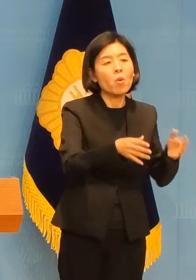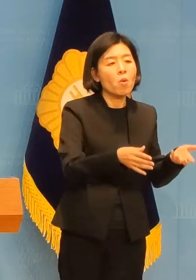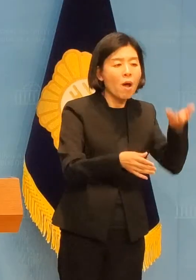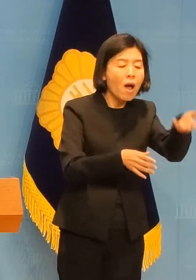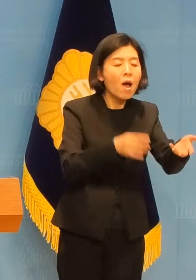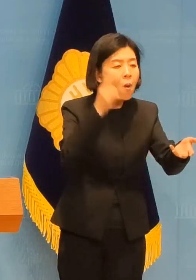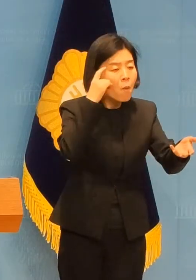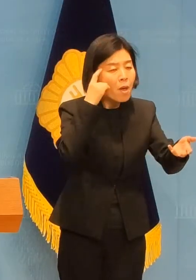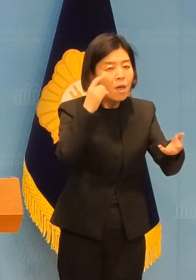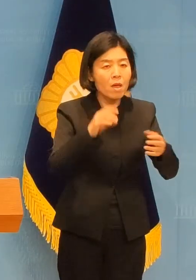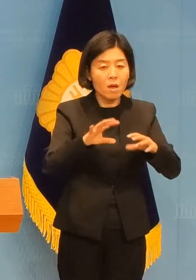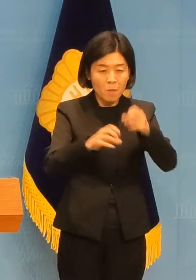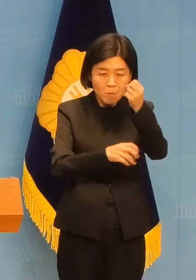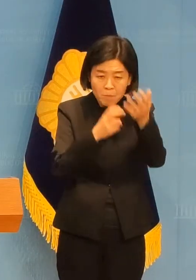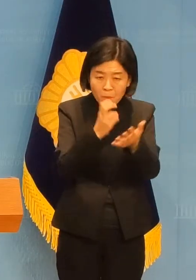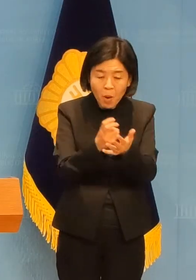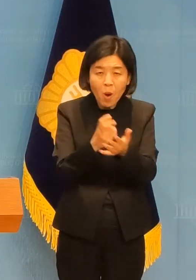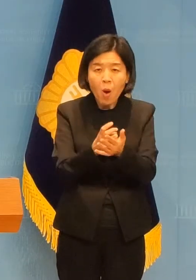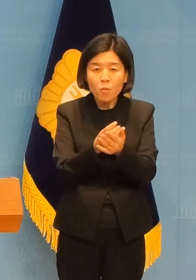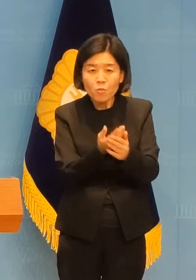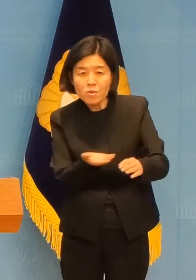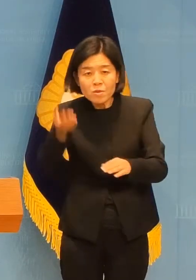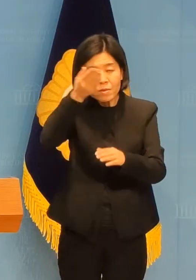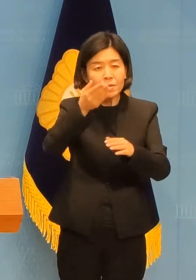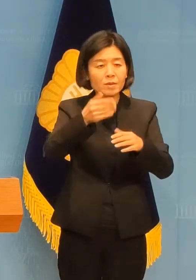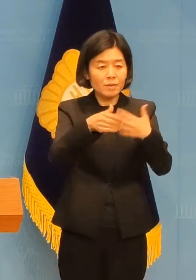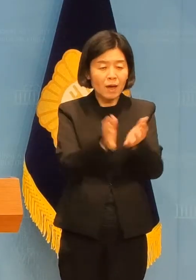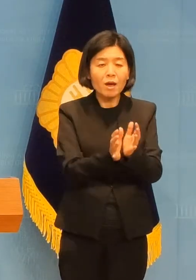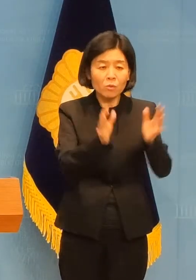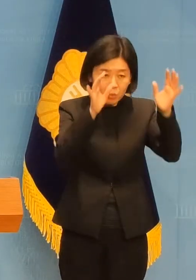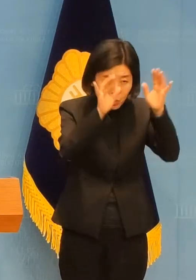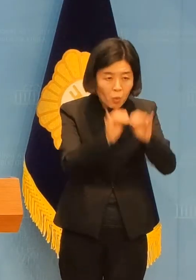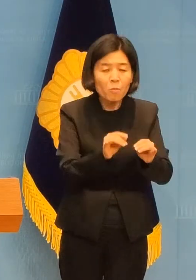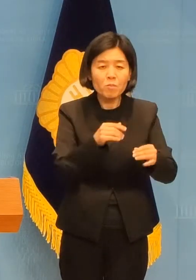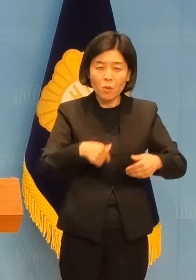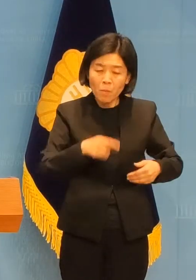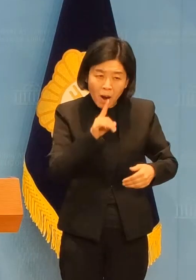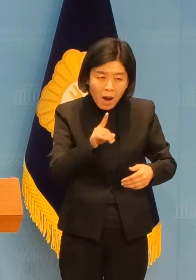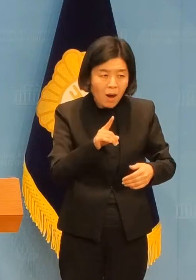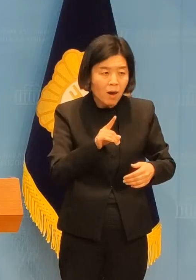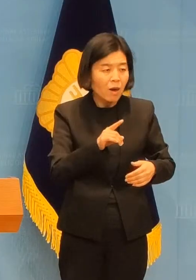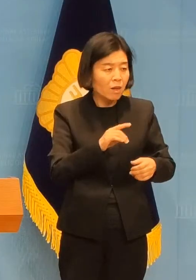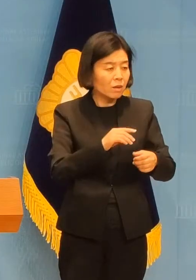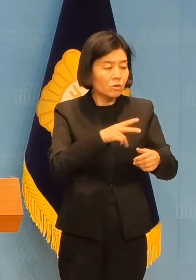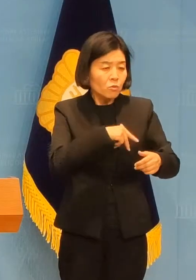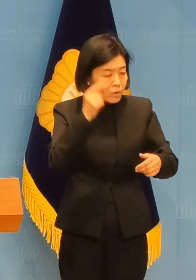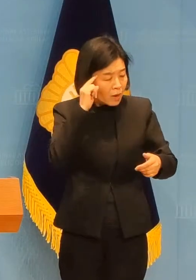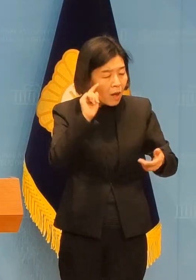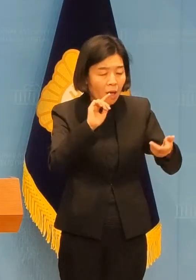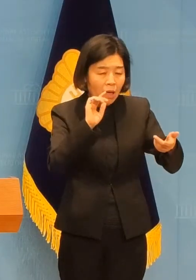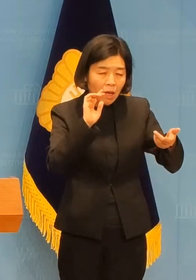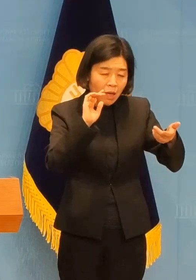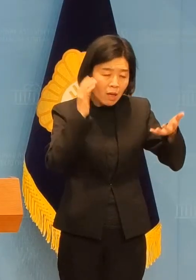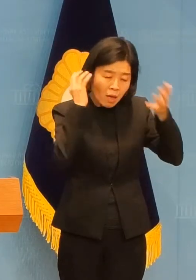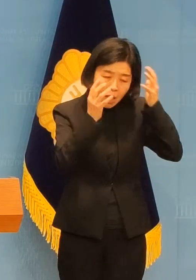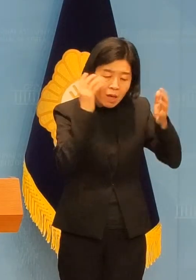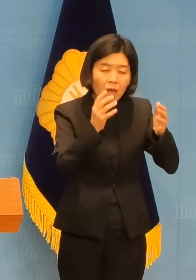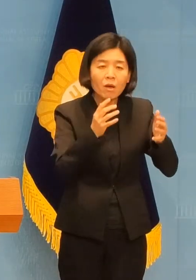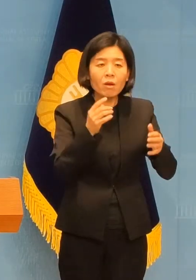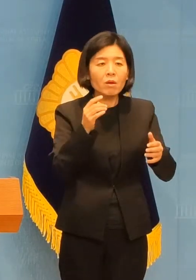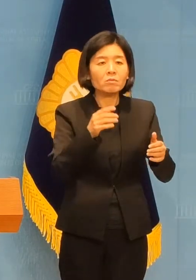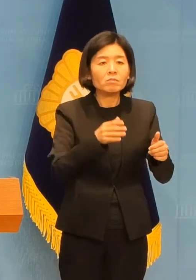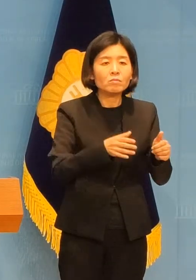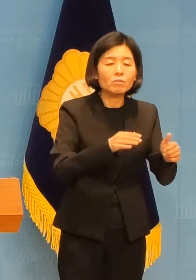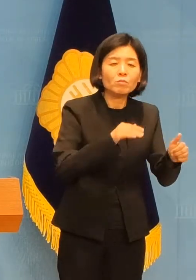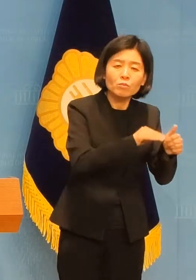당론이라는 논리를 앞세워 의원들의 판단권을 억압했는지 설명해야 합니다. 이번 사건은